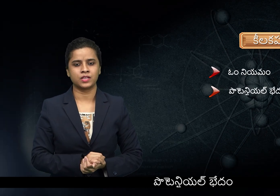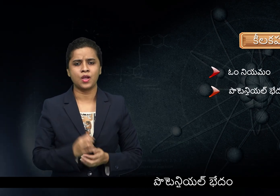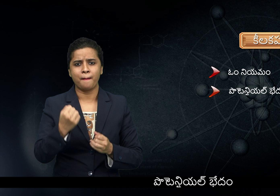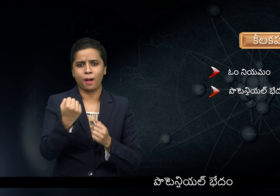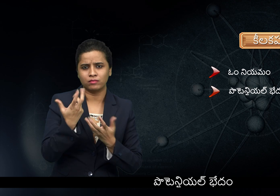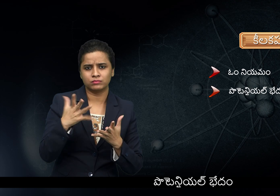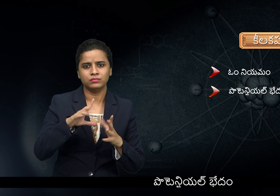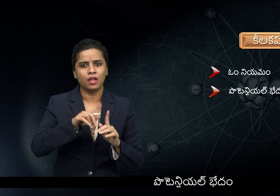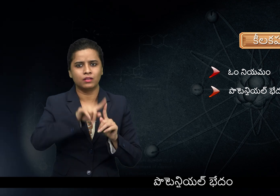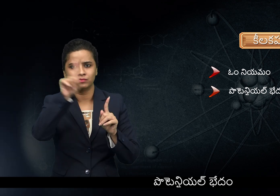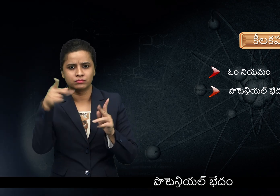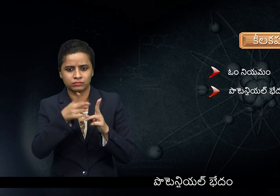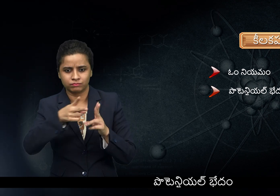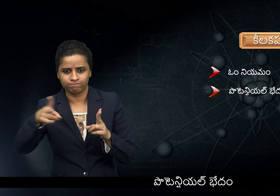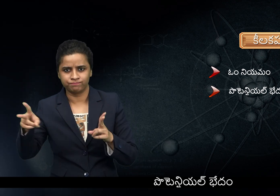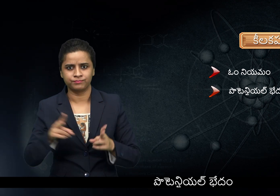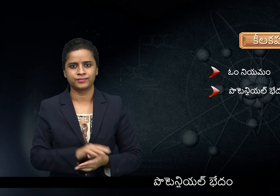పొటెన్షియల్ భేదం,